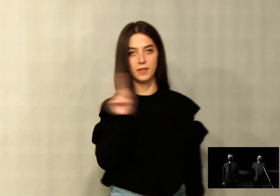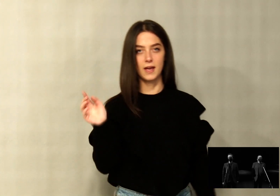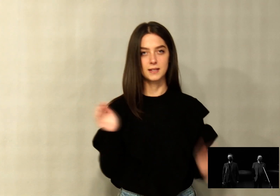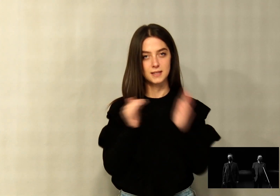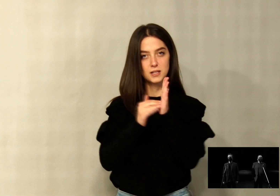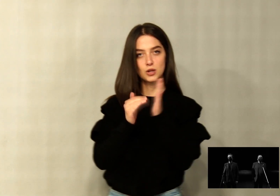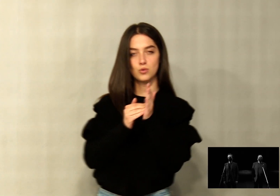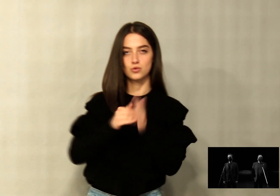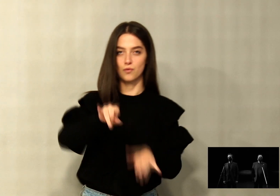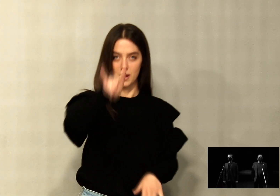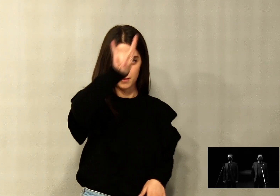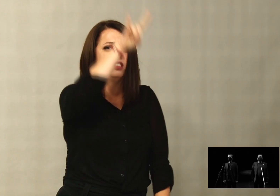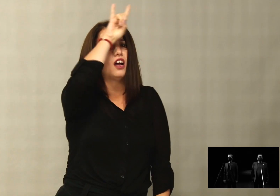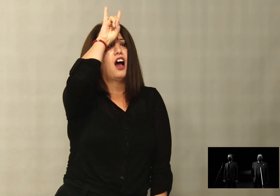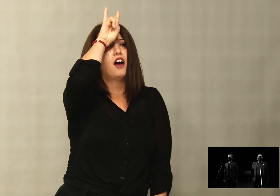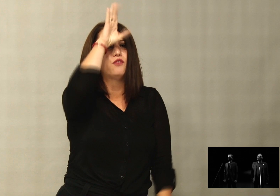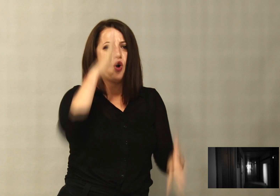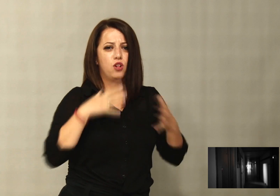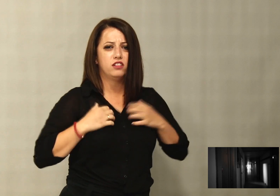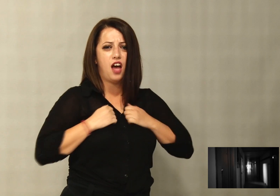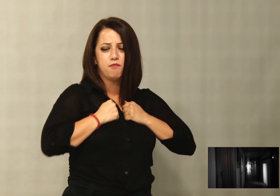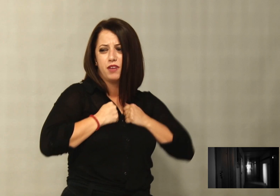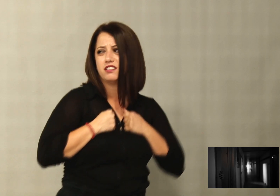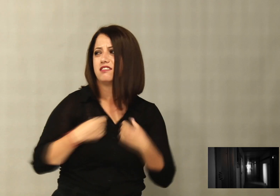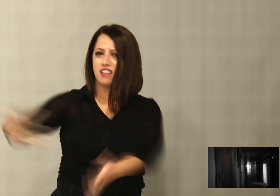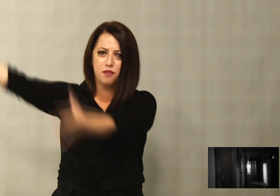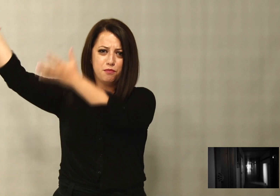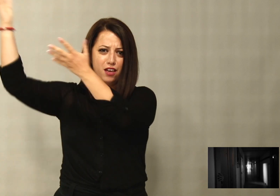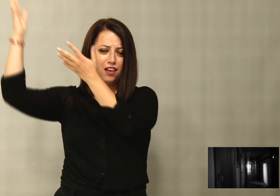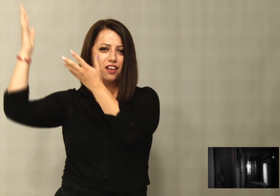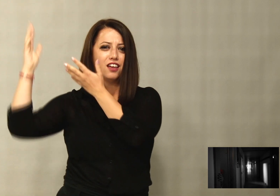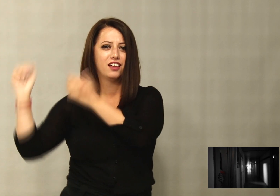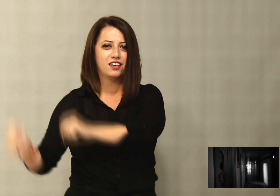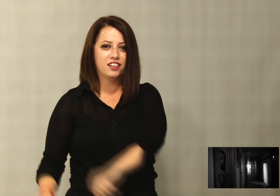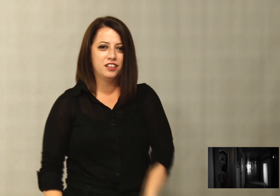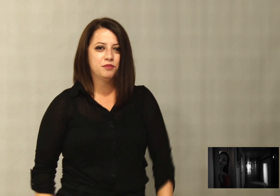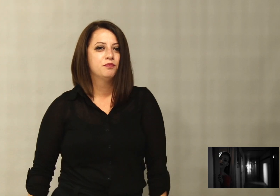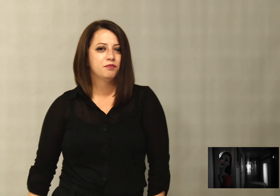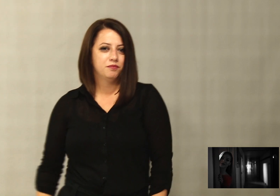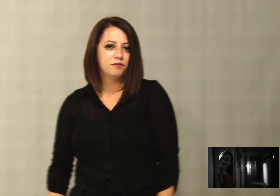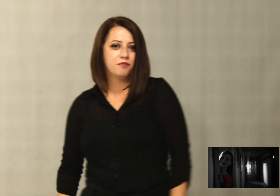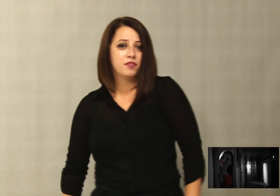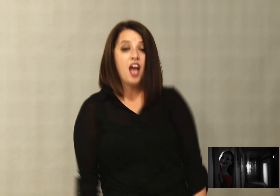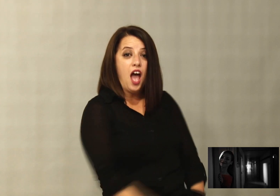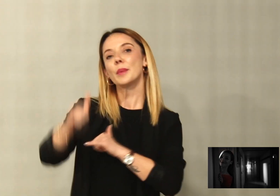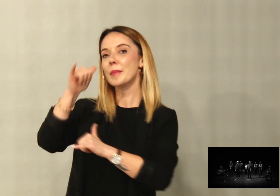Iako ne zaslužujem đavol da me zeme.